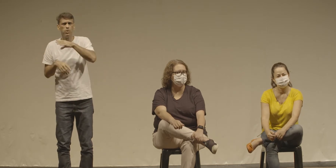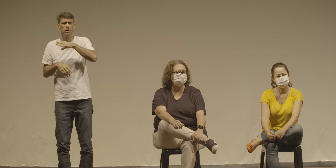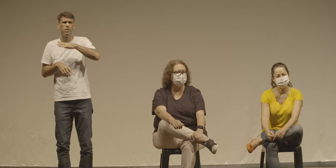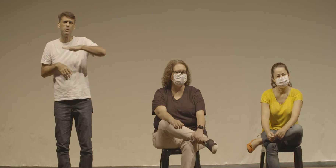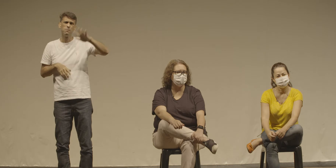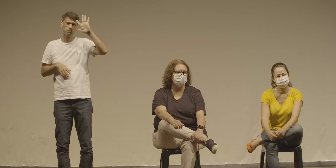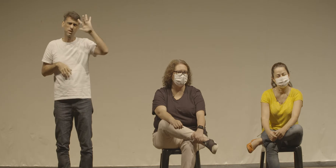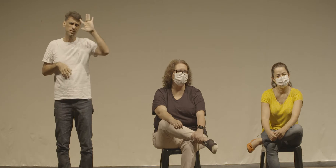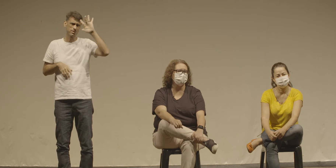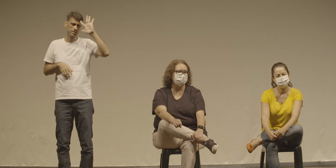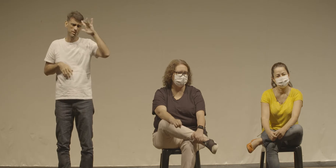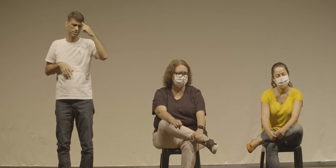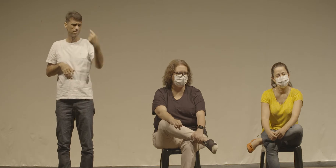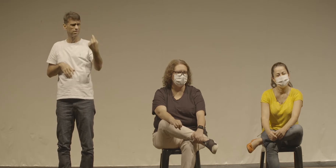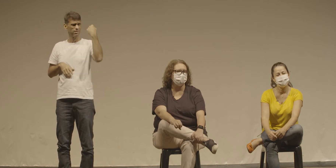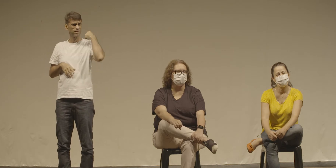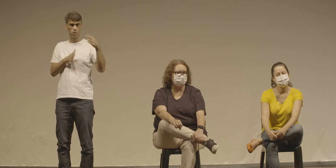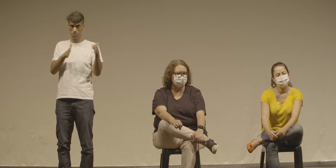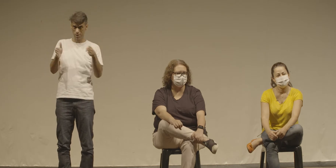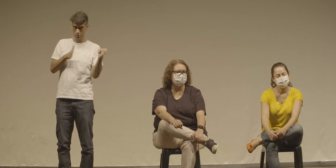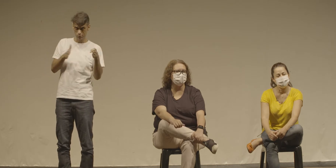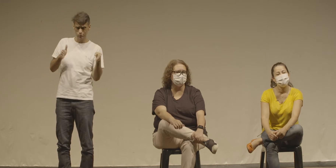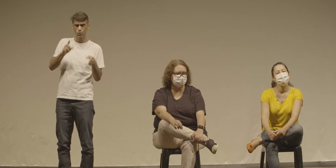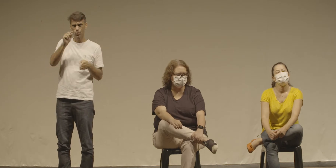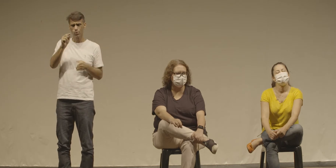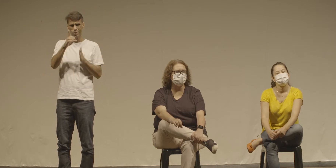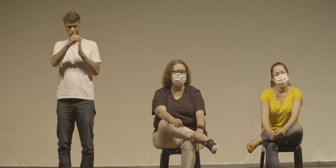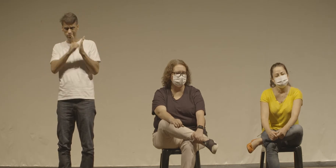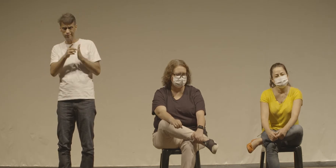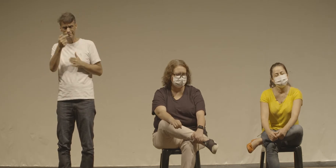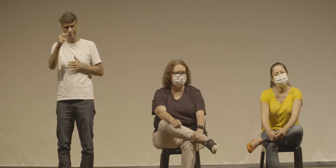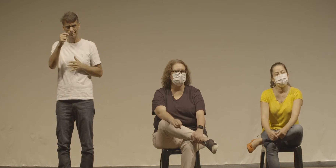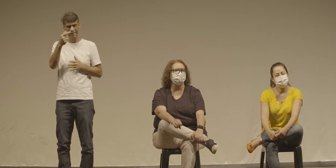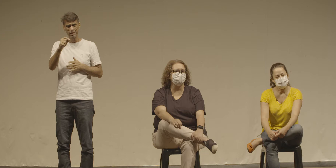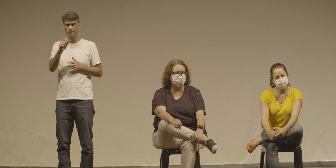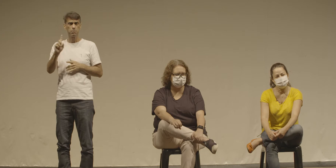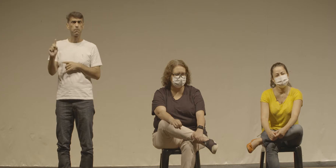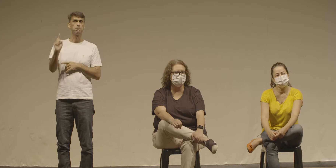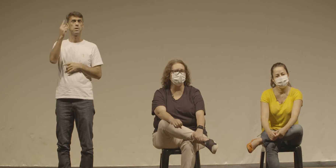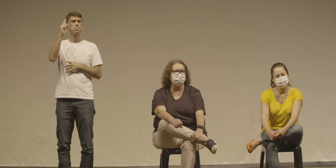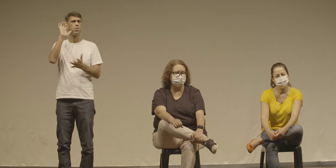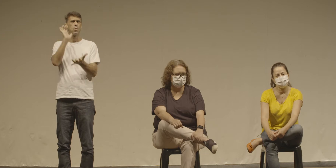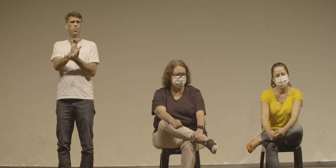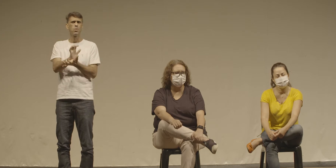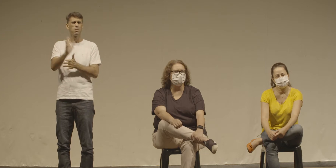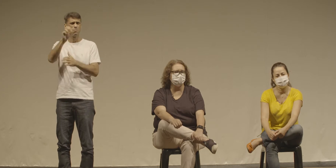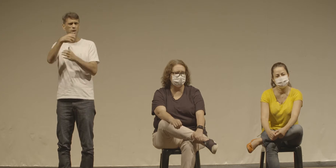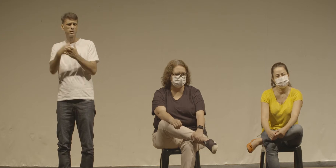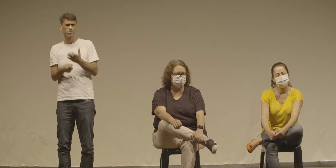isso na década de 70. O que essas mulheres não passaram para serem precursoras do basquete, sabe? Sim. O que elas